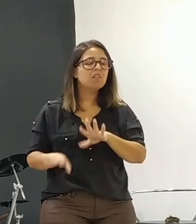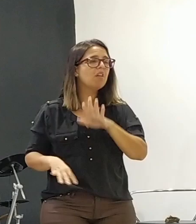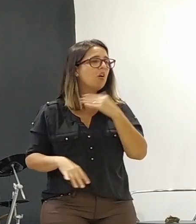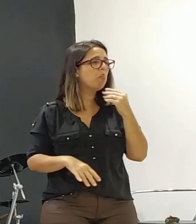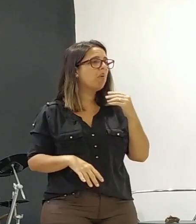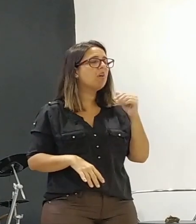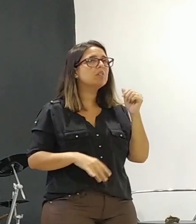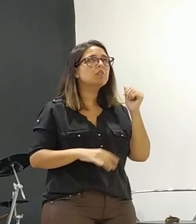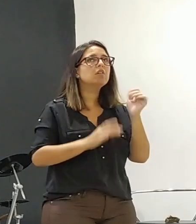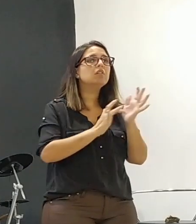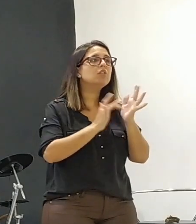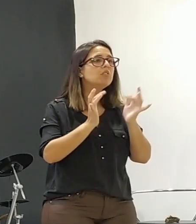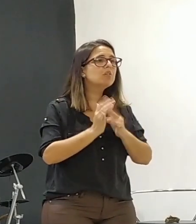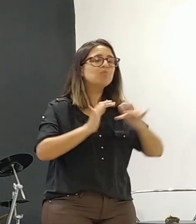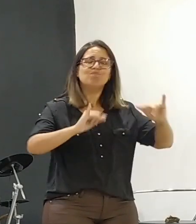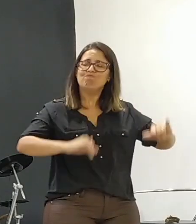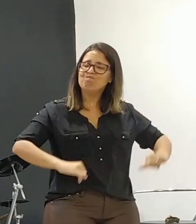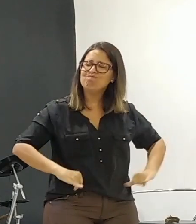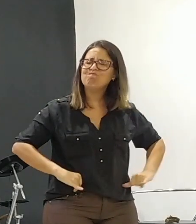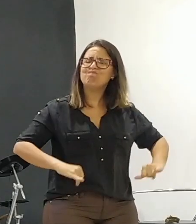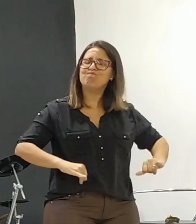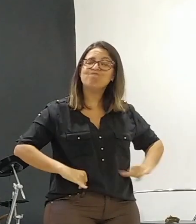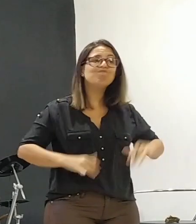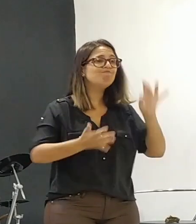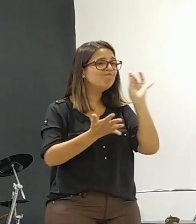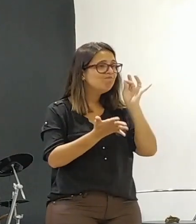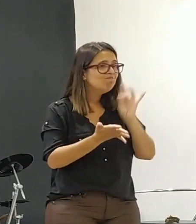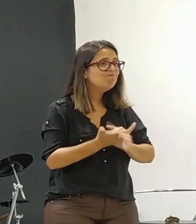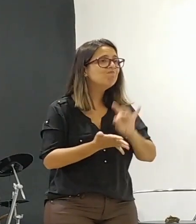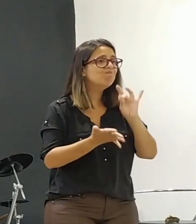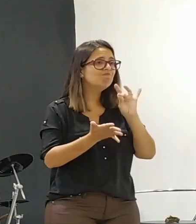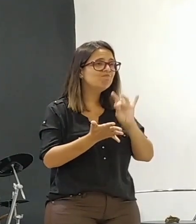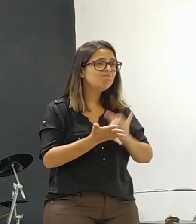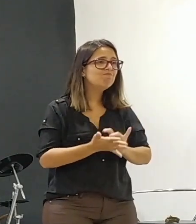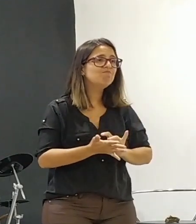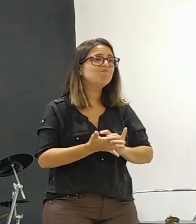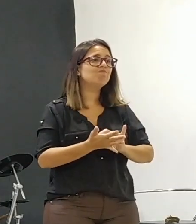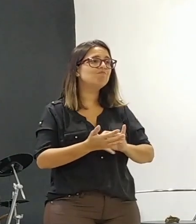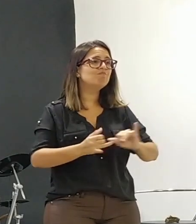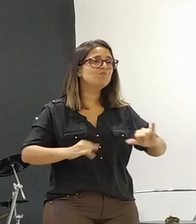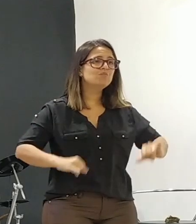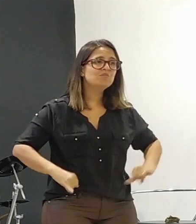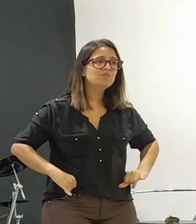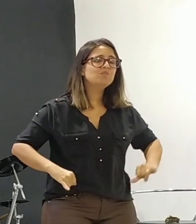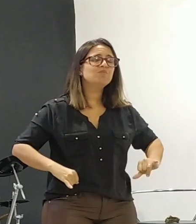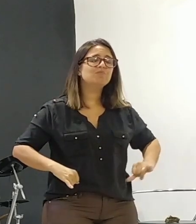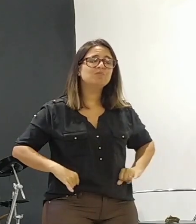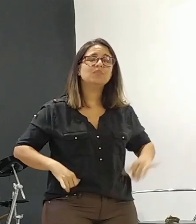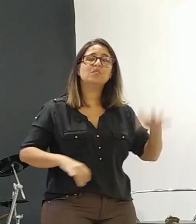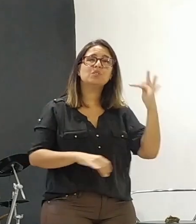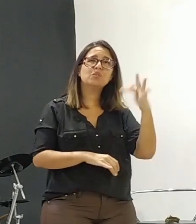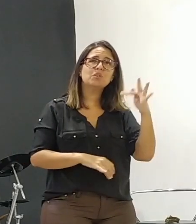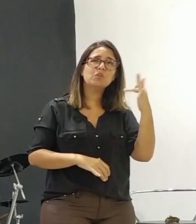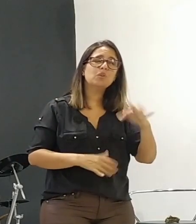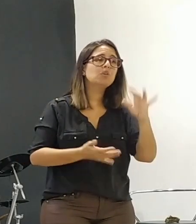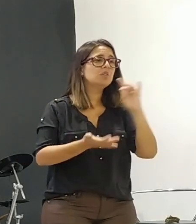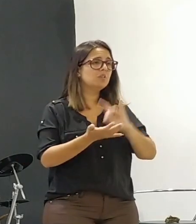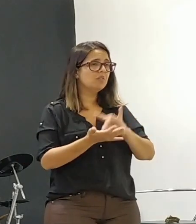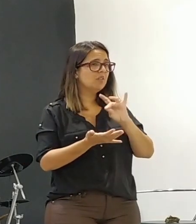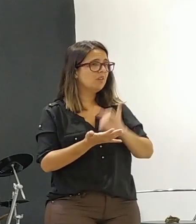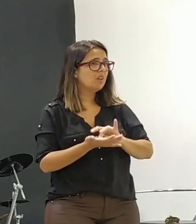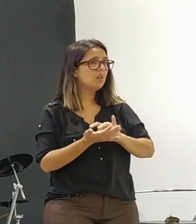Jesus. Jesus sofreu de verdade, irmãos. Jesus sentiu dor de verdade por tua causa, por causa dos teus